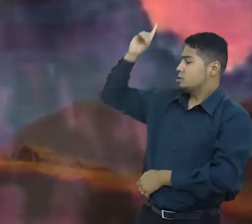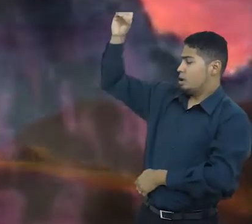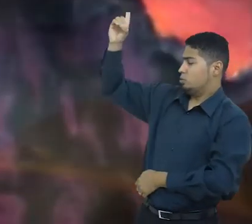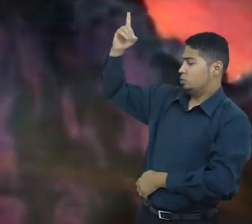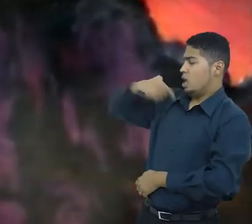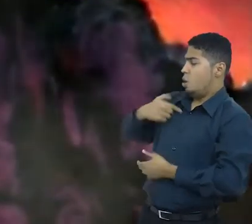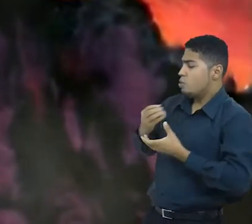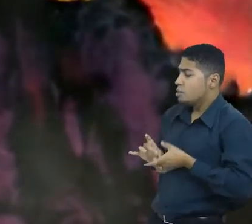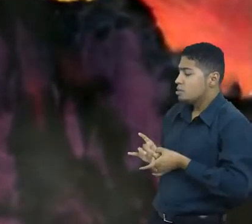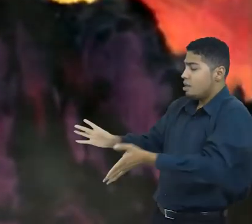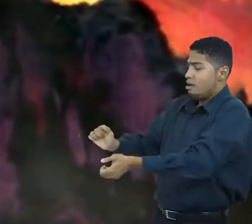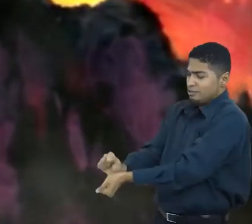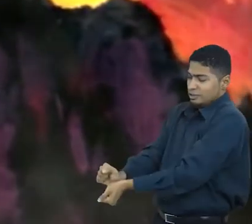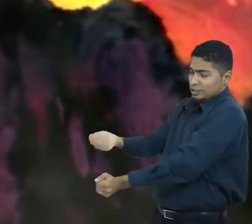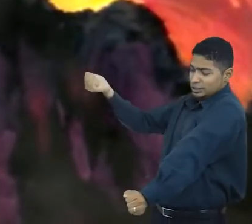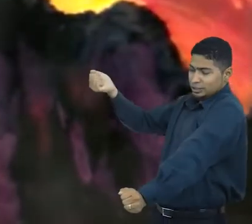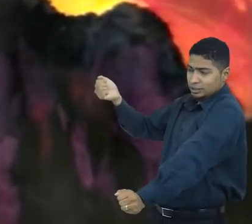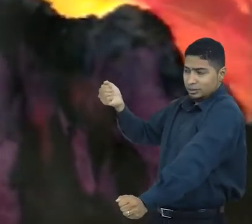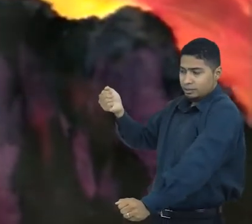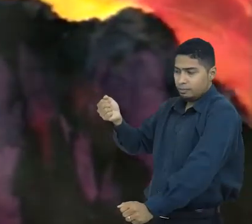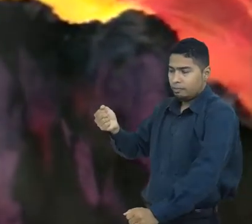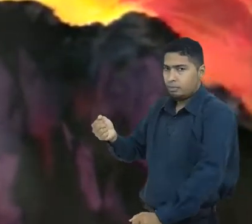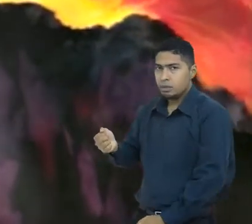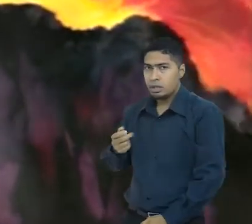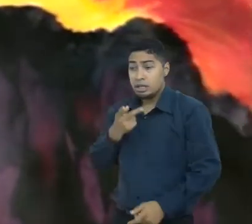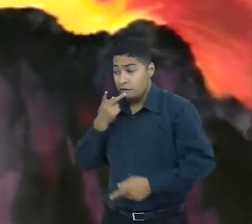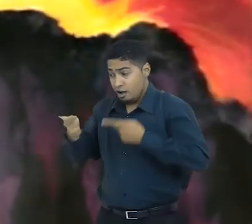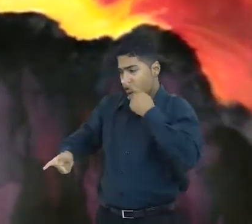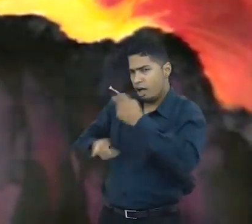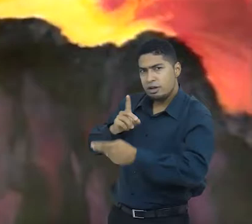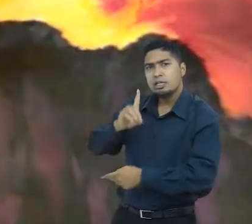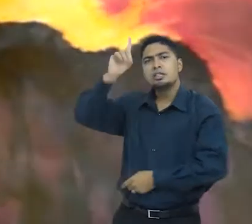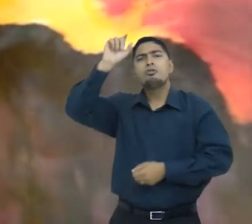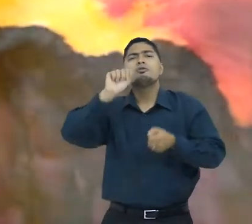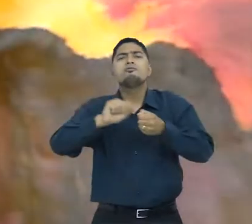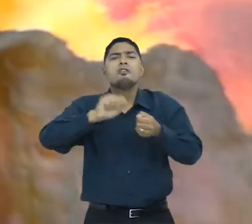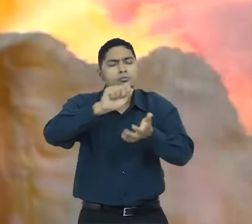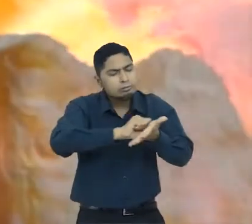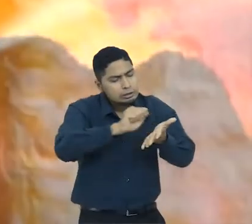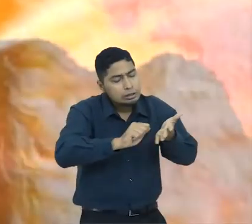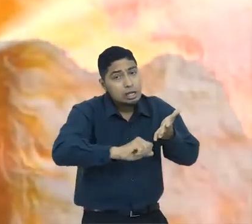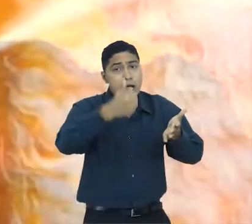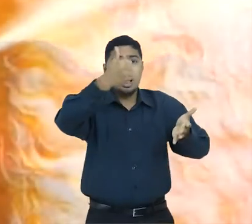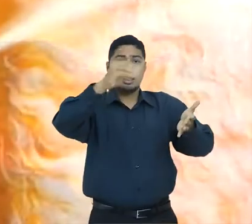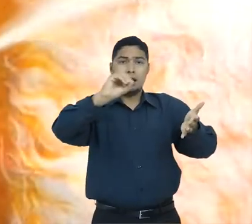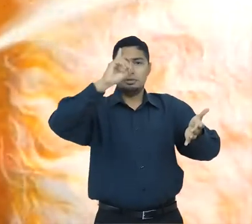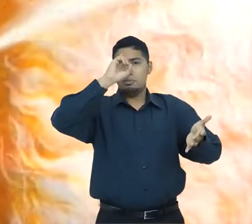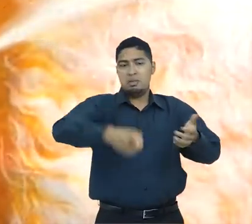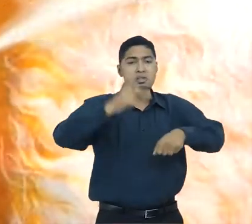o Senhor, seu Deus. Fui eu que o libertei da escravidão do Egito. Enquanto falava, o Senhor escrevia os 10